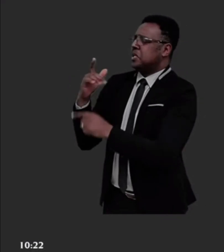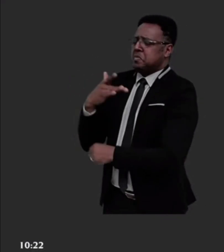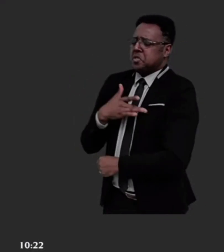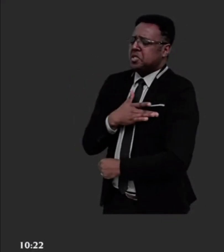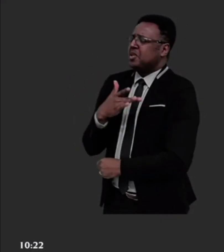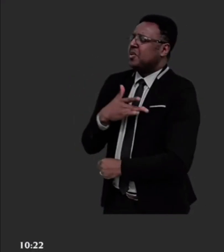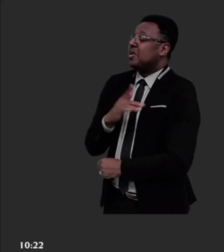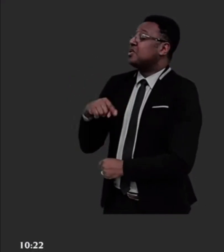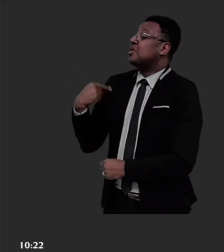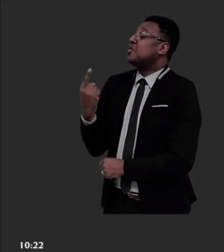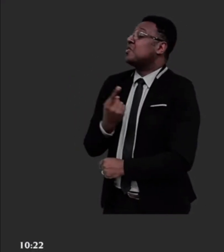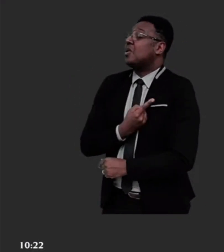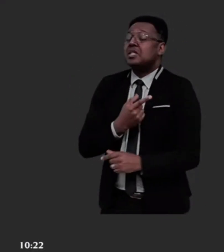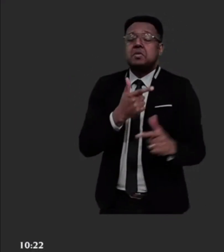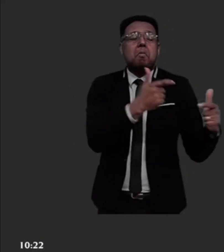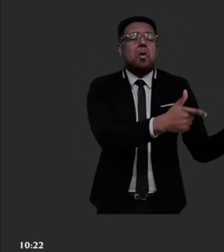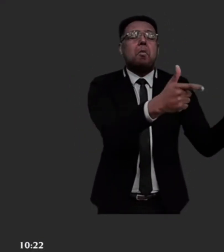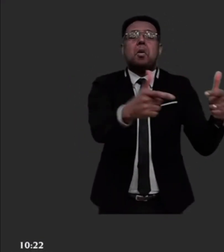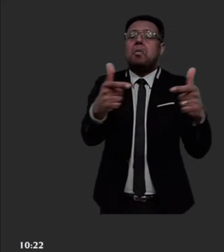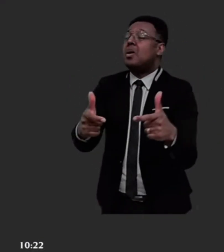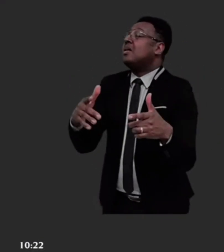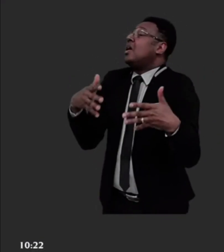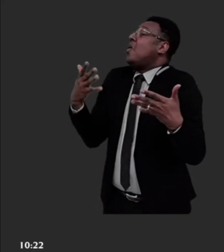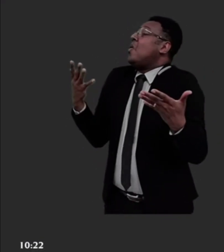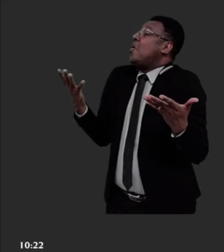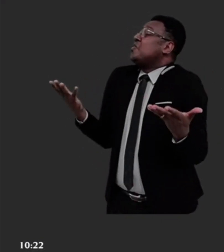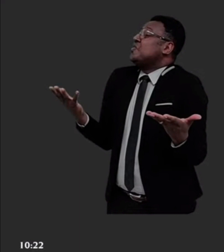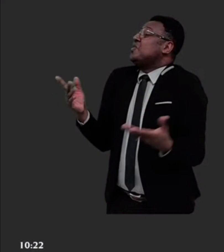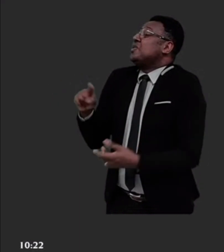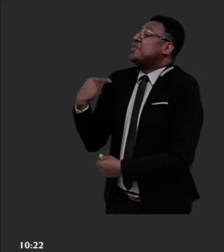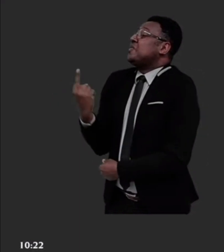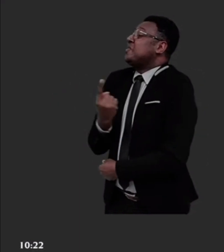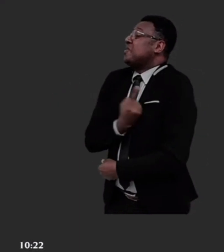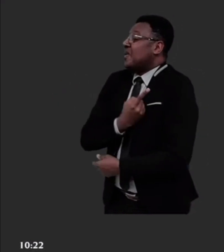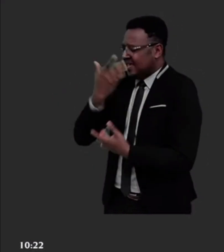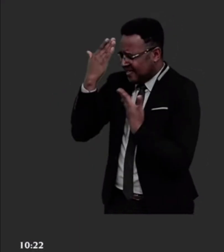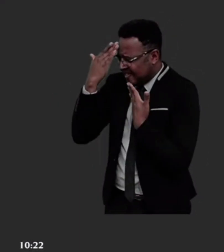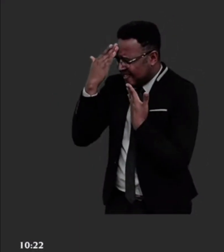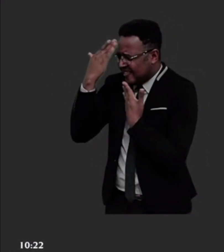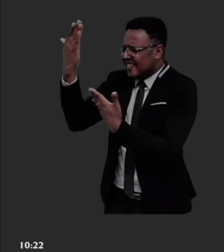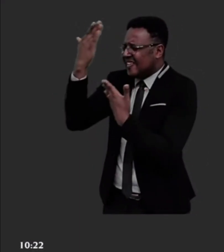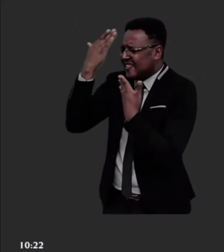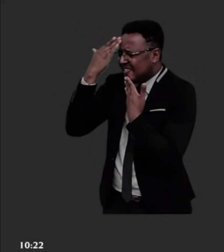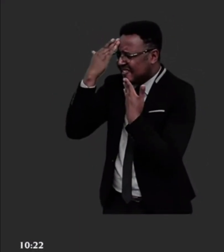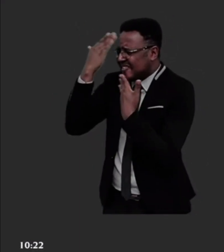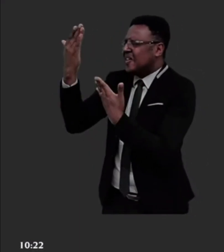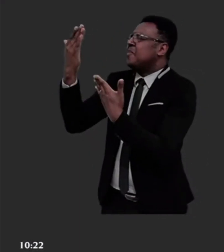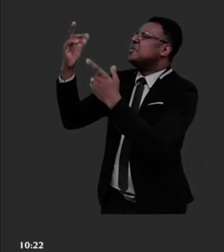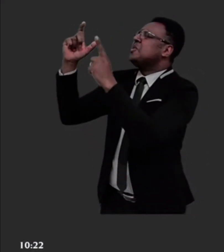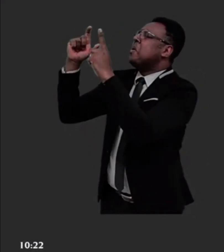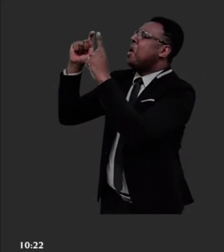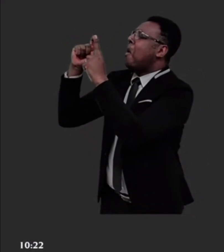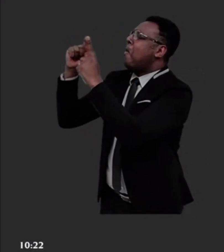aonde estaríamos? Graças te damos por existir a tua palavra